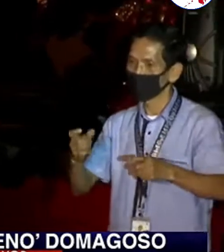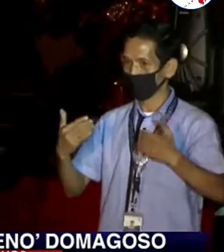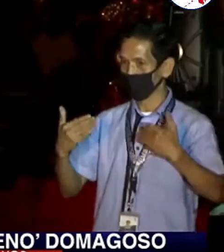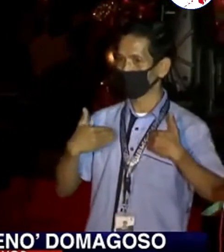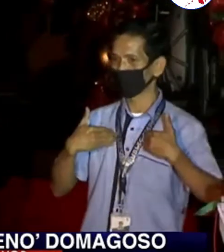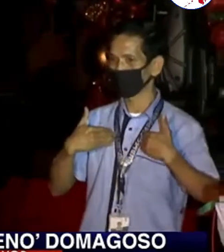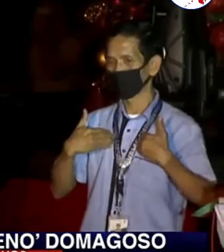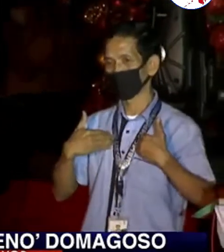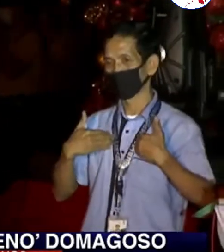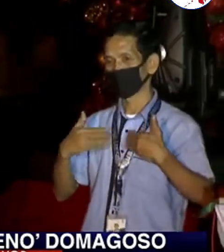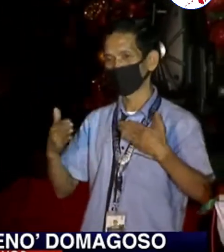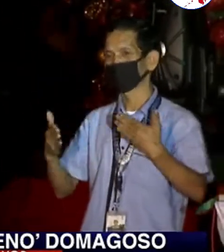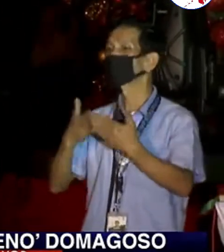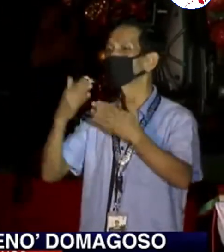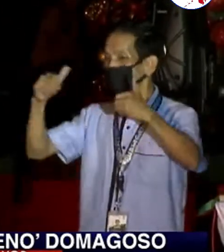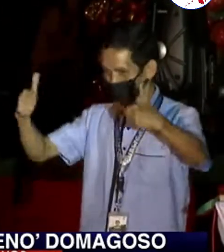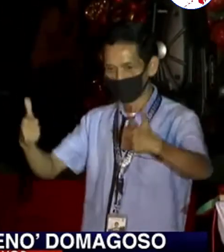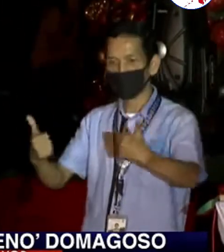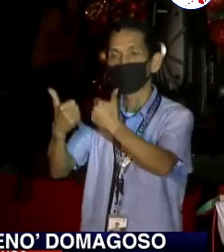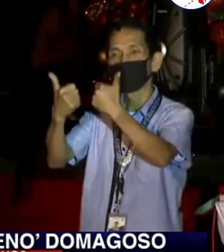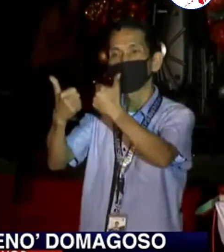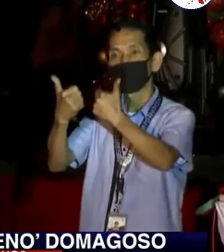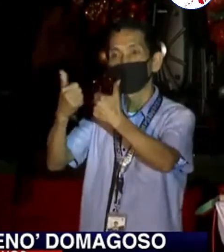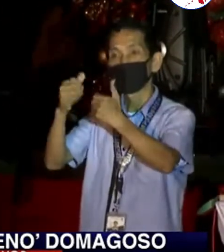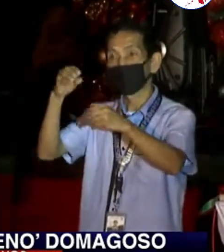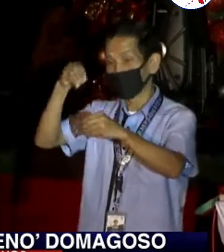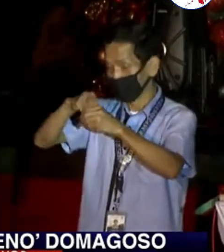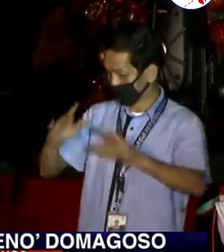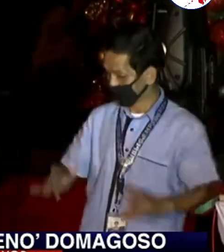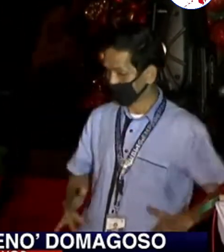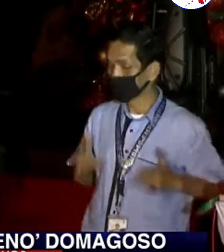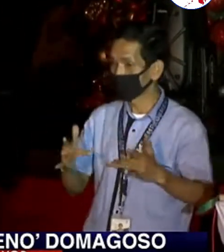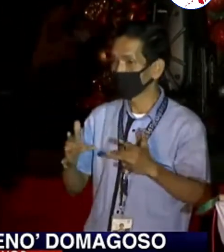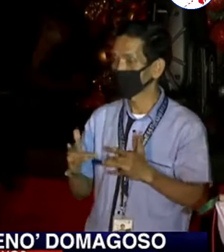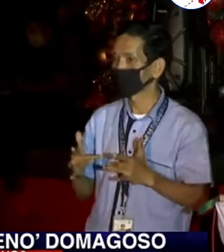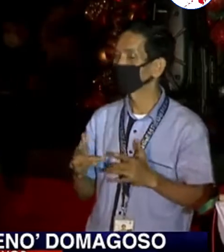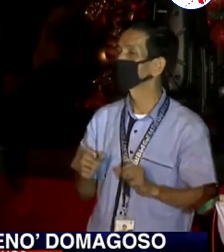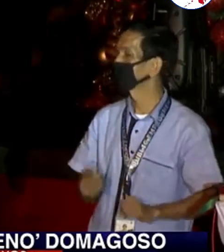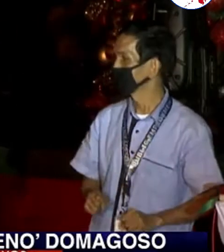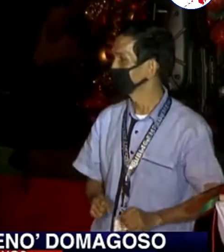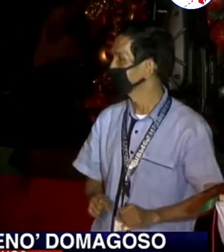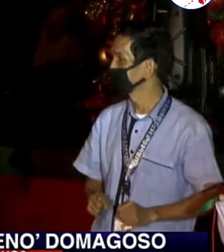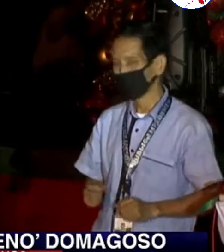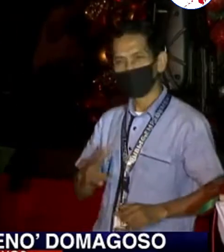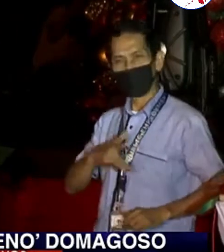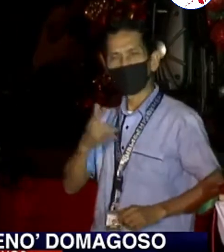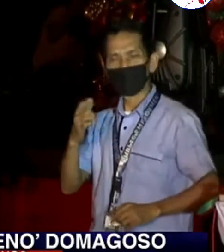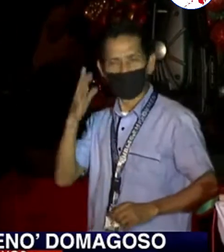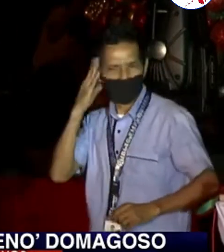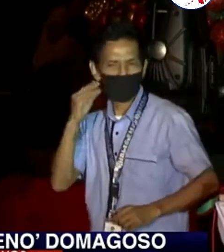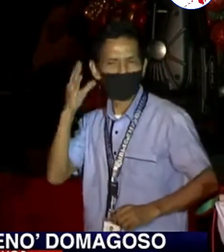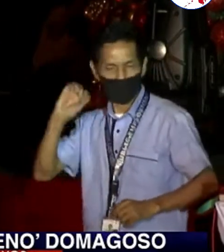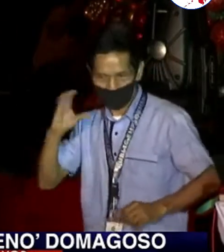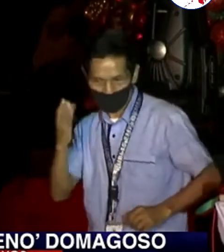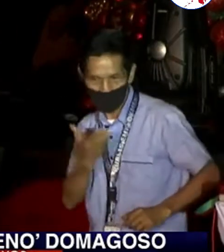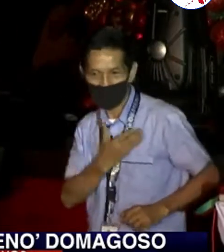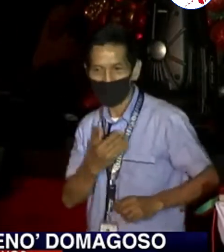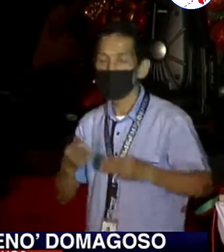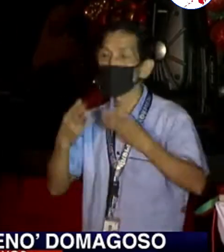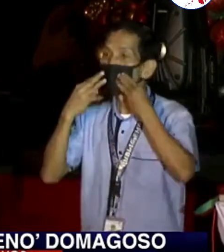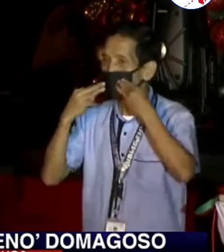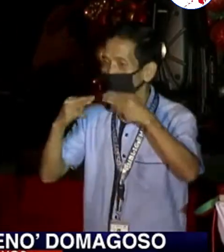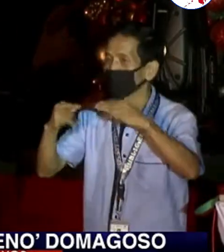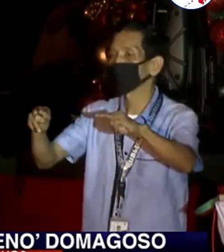may konting hamon sa buhay. Para maiparamdam din natin ang ating mga